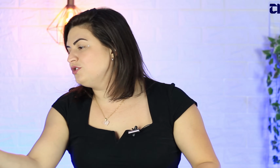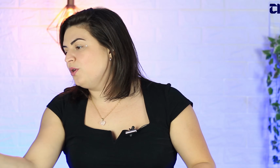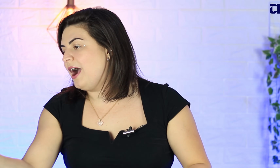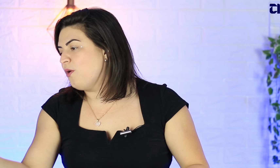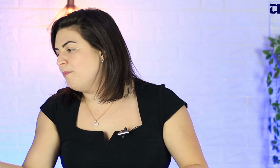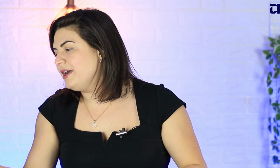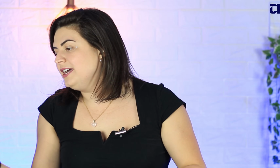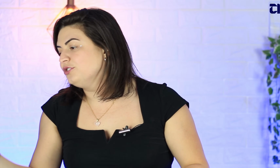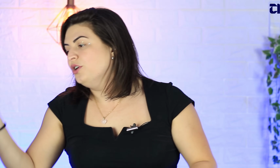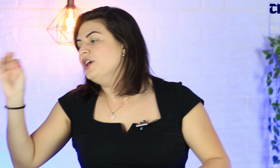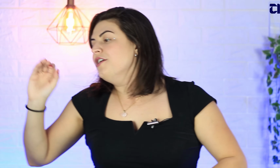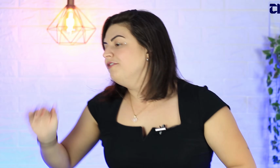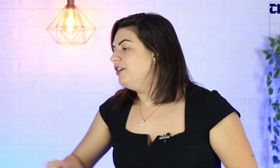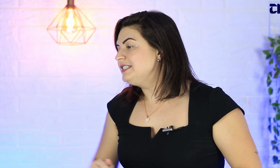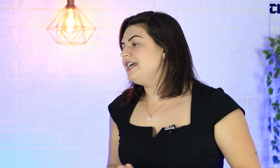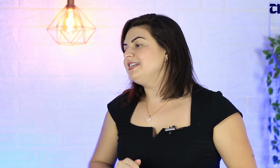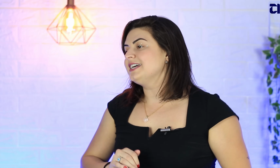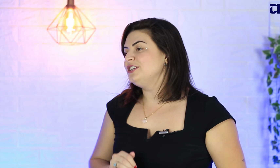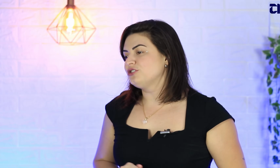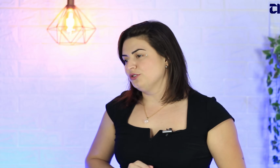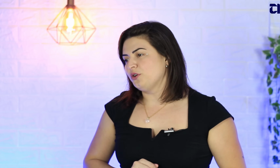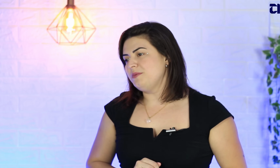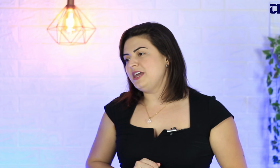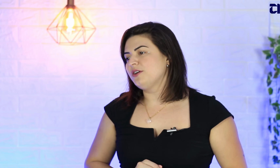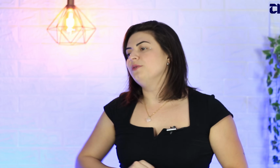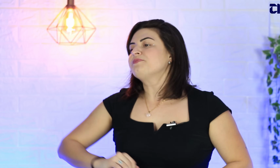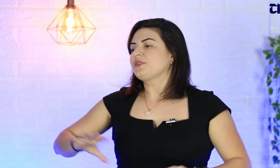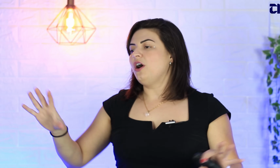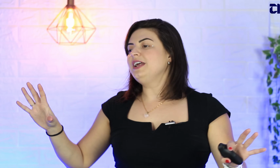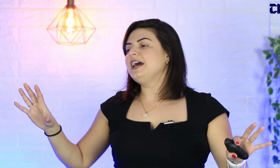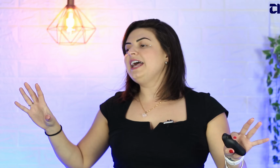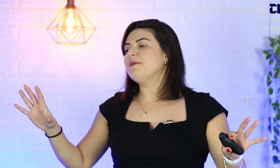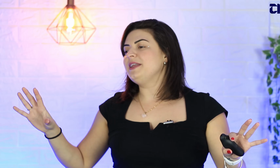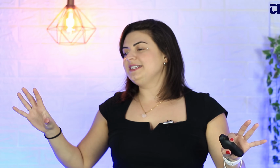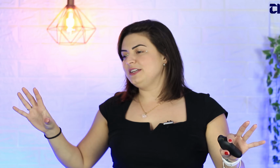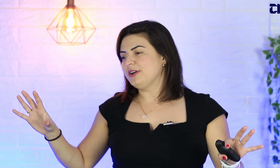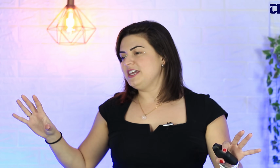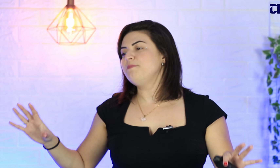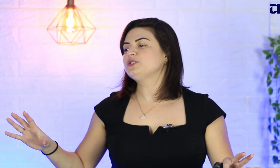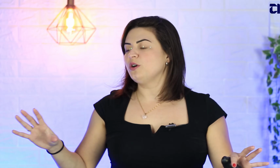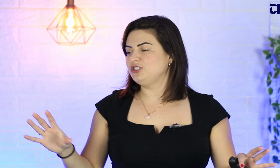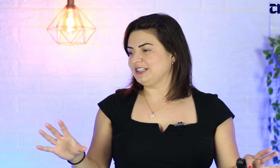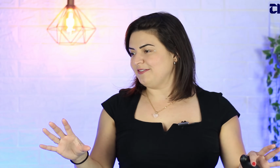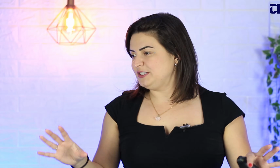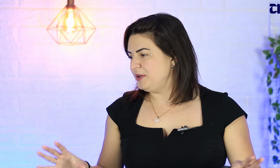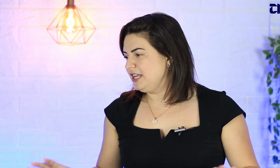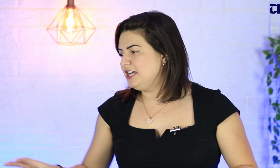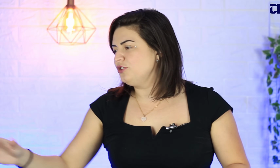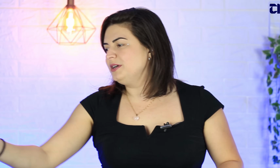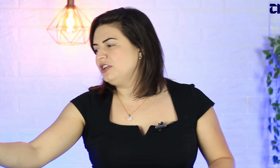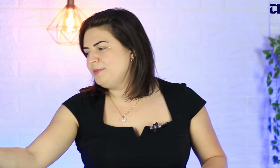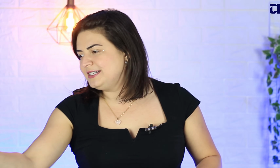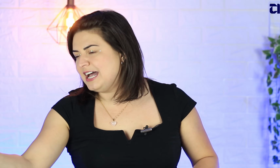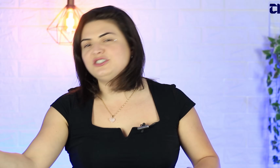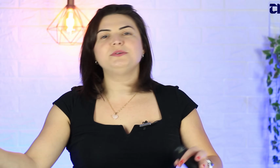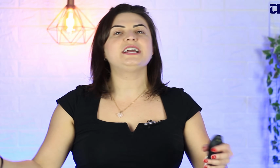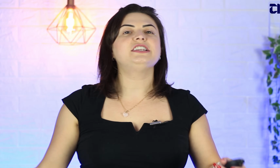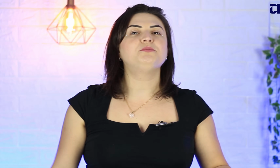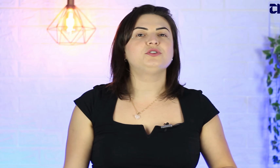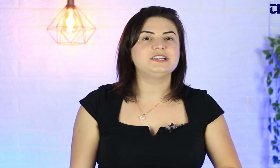que eu estou acompanhando vocês aqui junto comigo. Olha a galera aparecendo aqui, pessoal que já estava esperando, mandando mensagem. Obrigada por